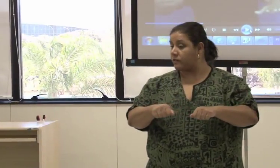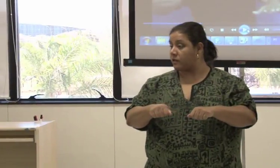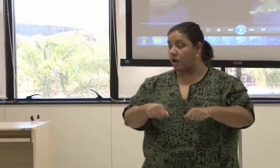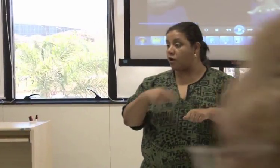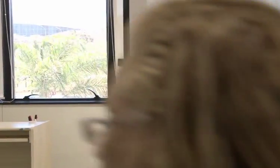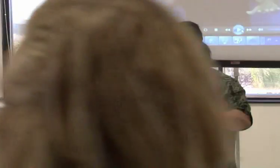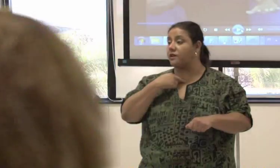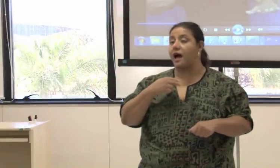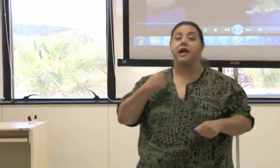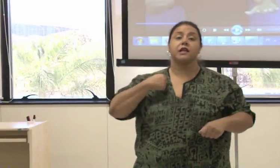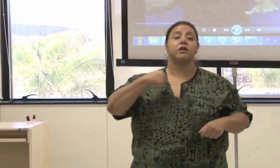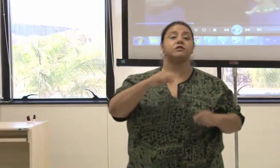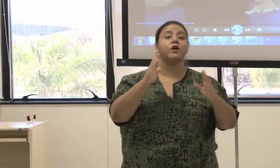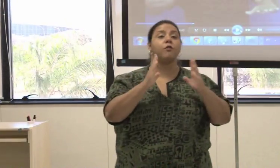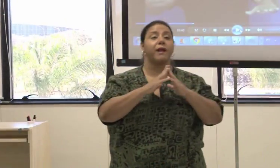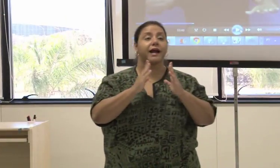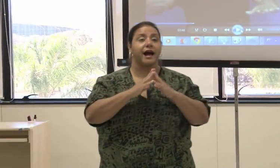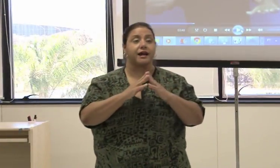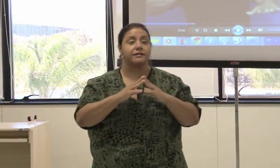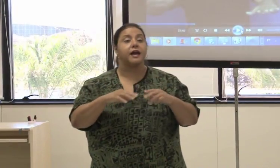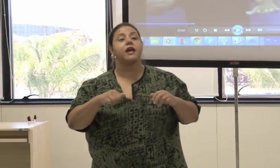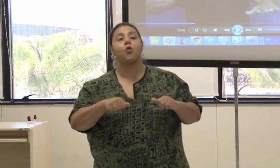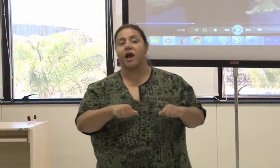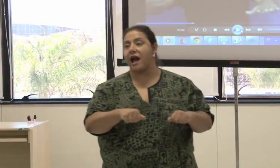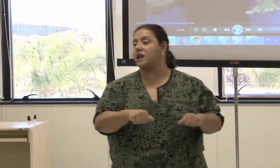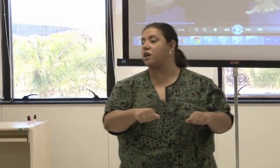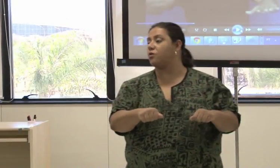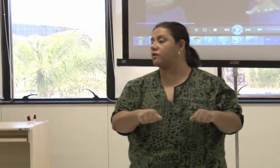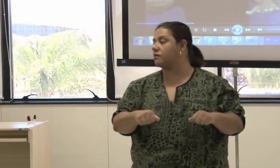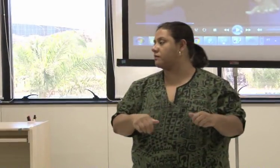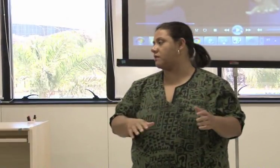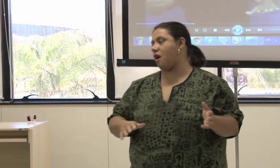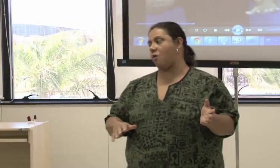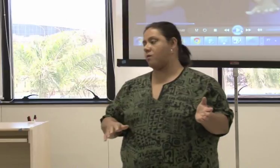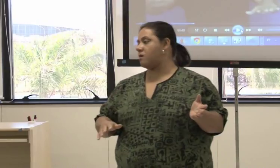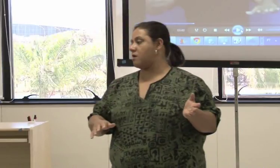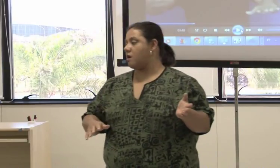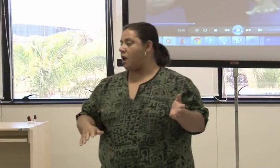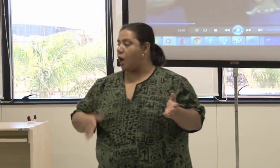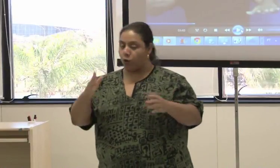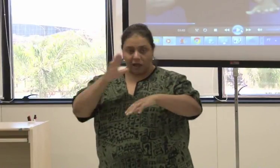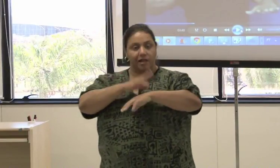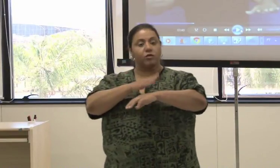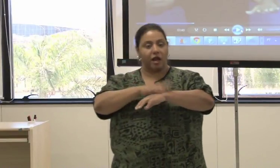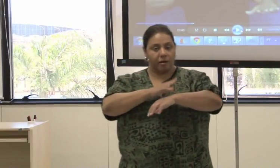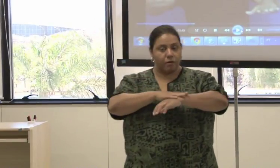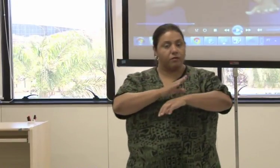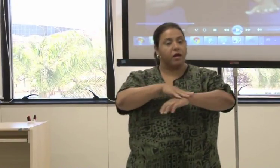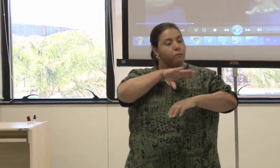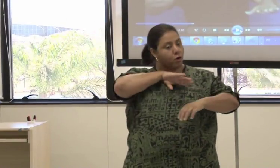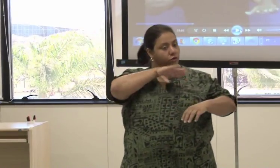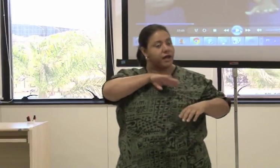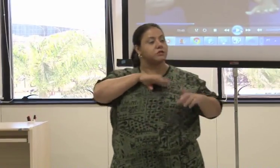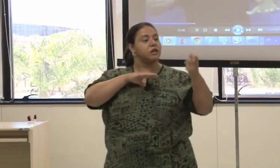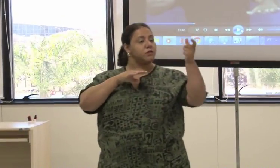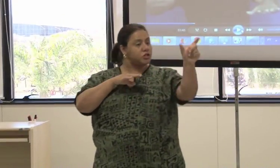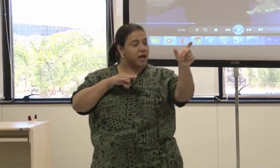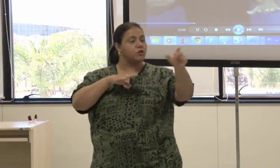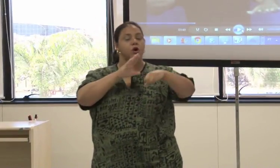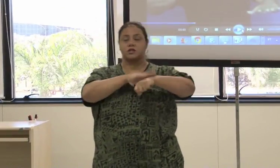Eu não posso falar, então eles foram para casa. E o carrinho? Não. Eu tenho que ter um tempo. Em português eu tenho um indicador de